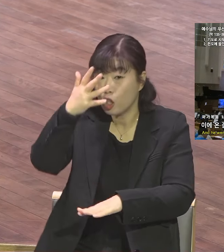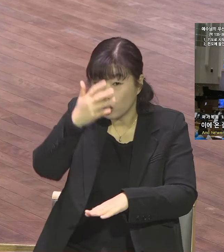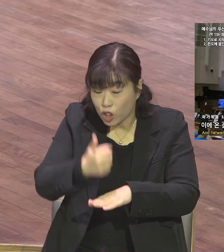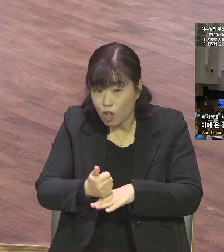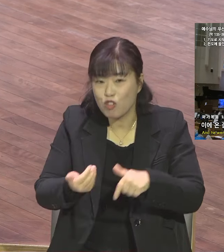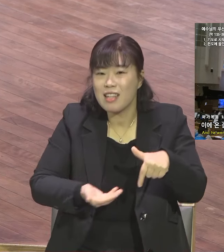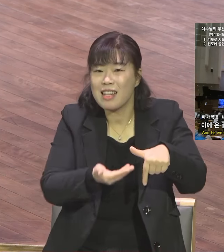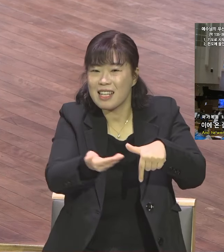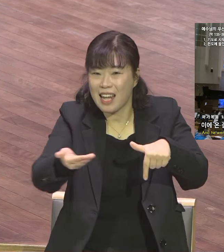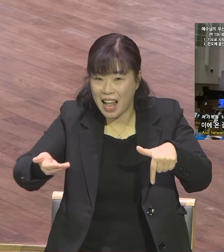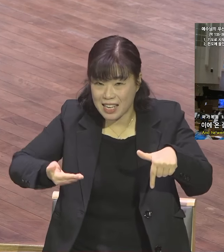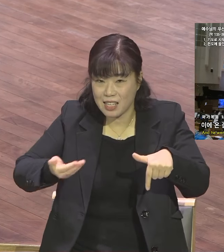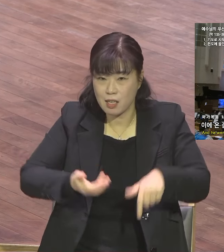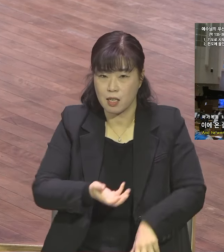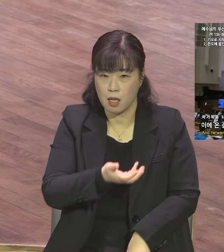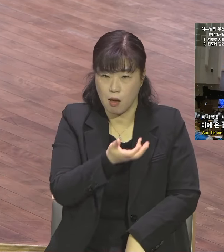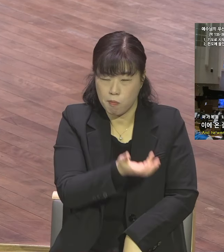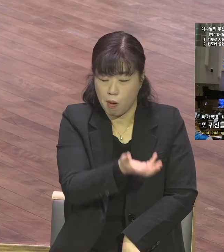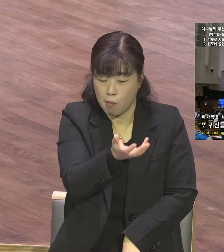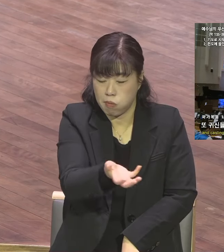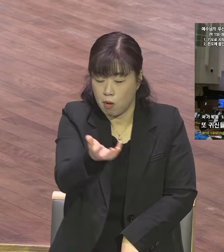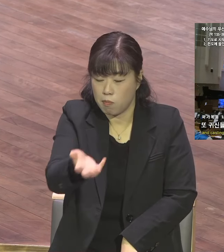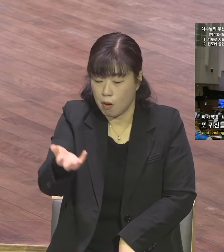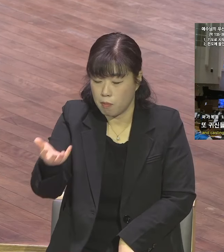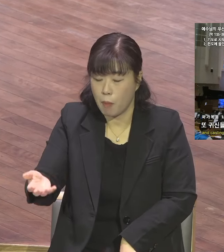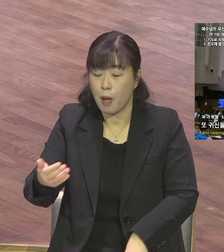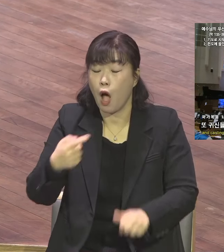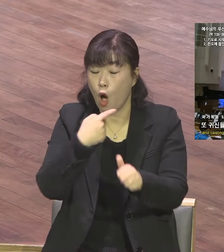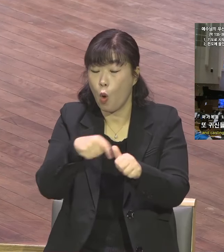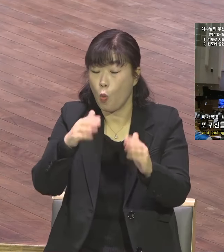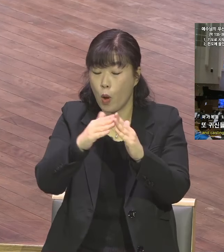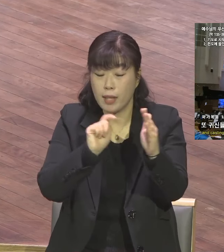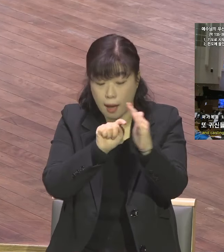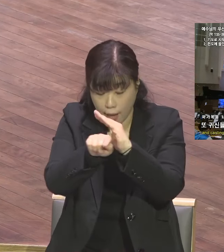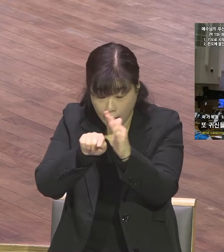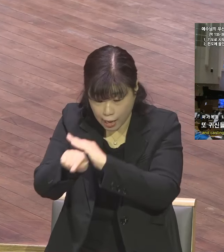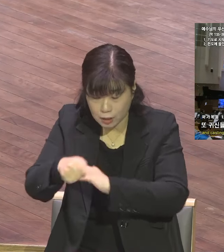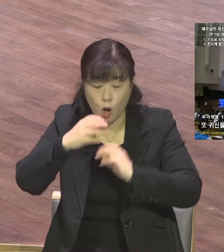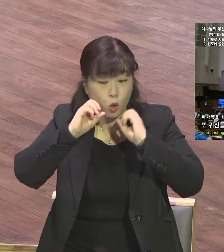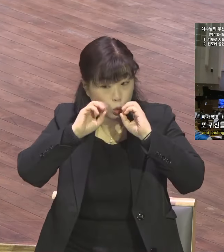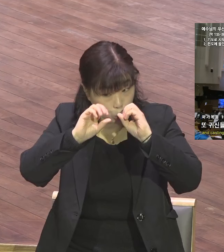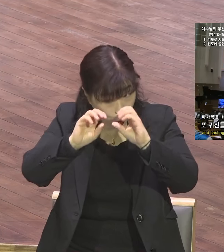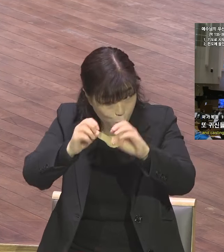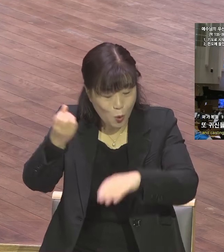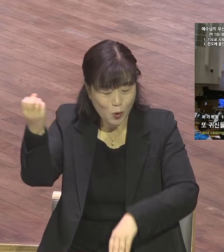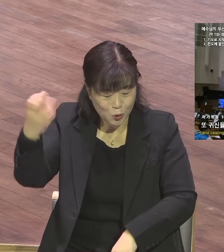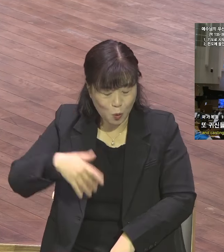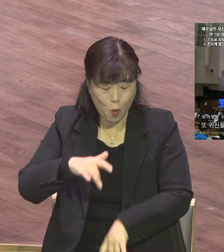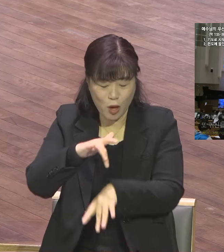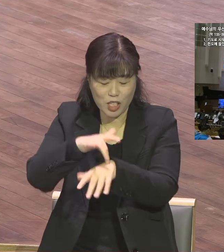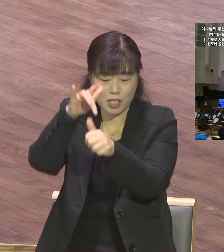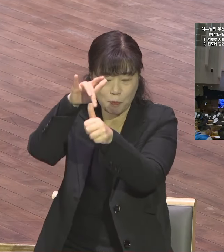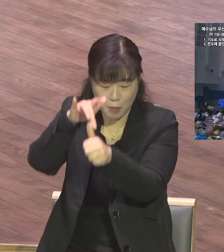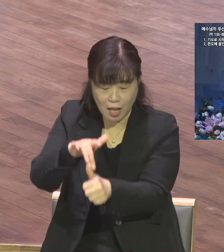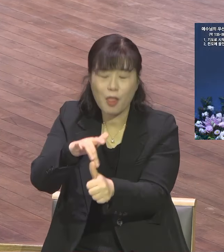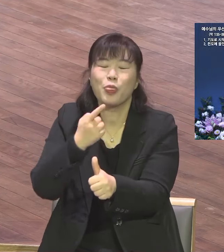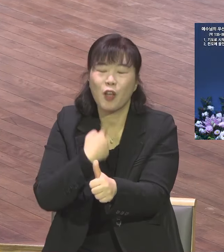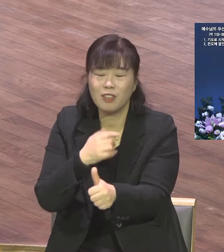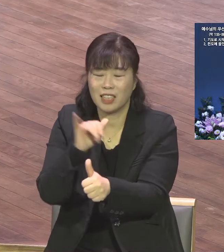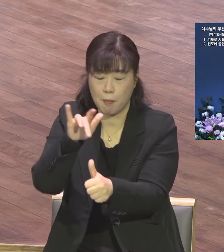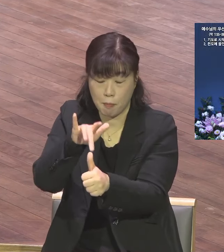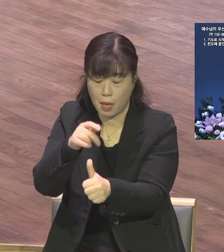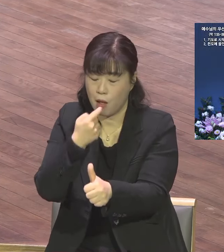다니시며 그들의 여러 회당에서 전도하시고 또 귀신들을 내쫓으시더라. 자,